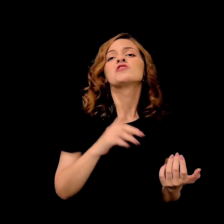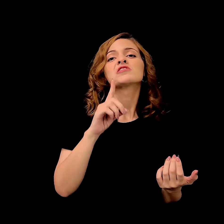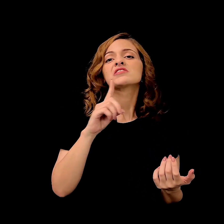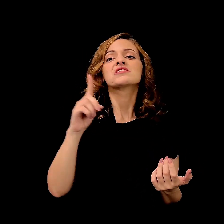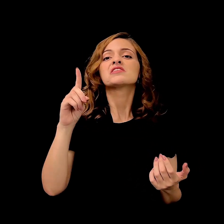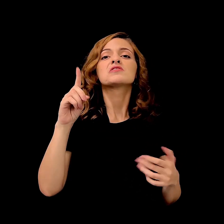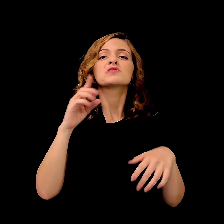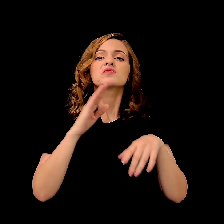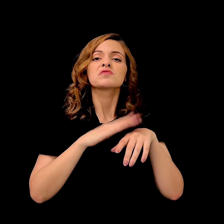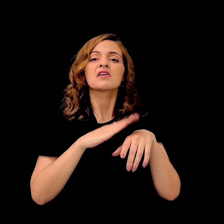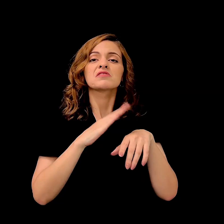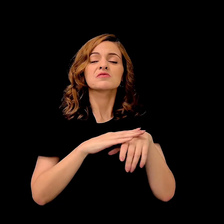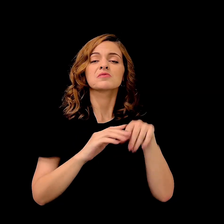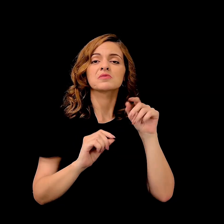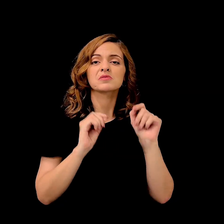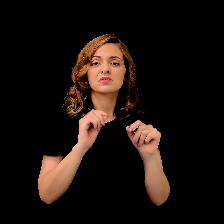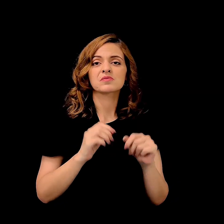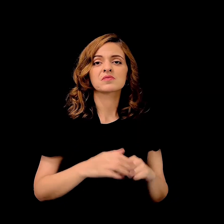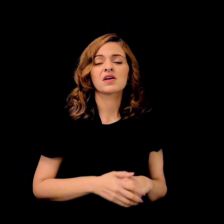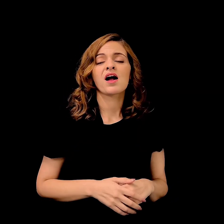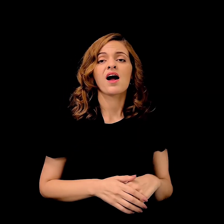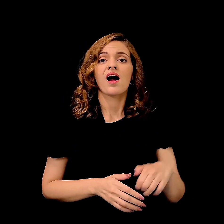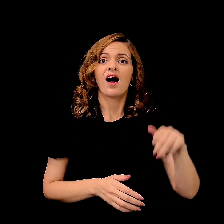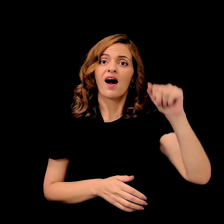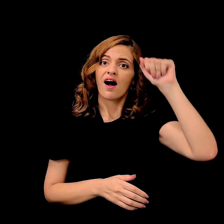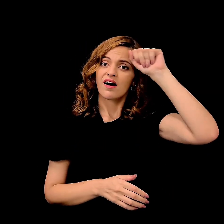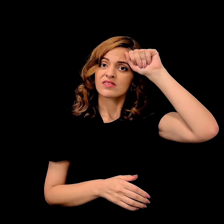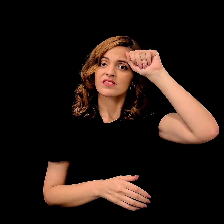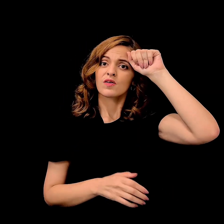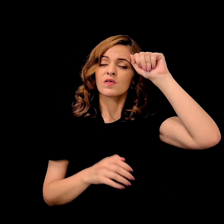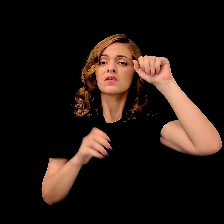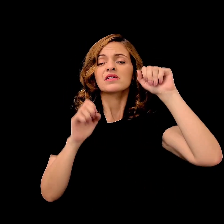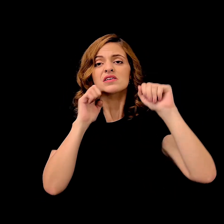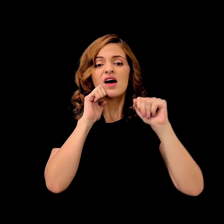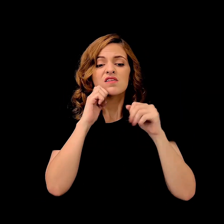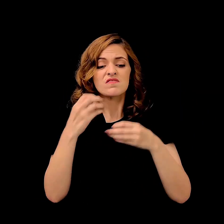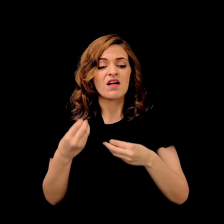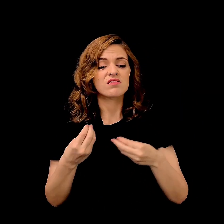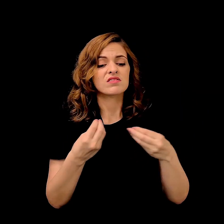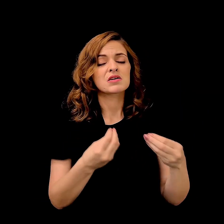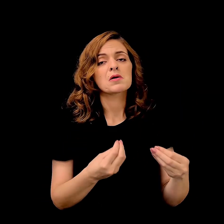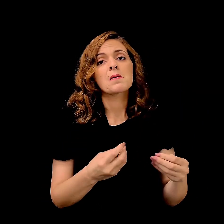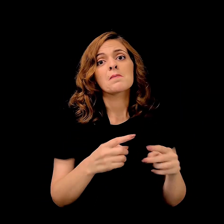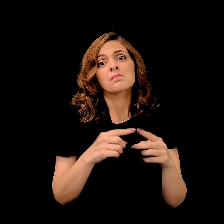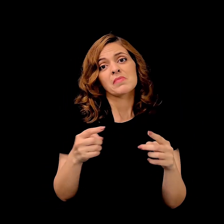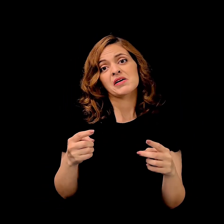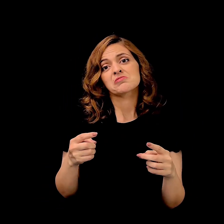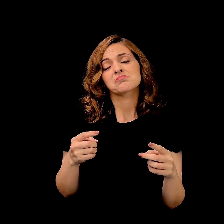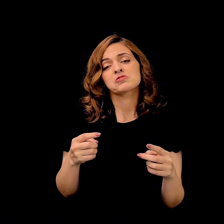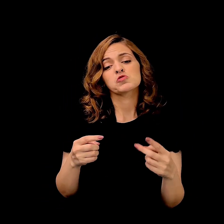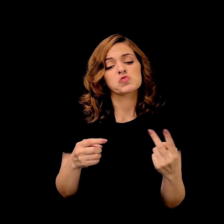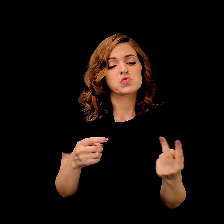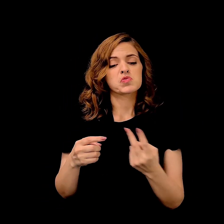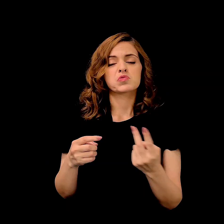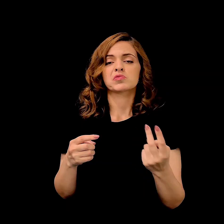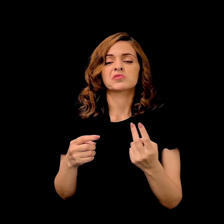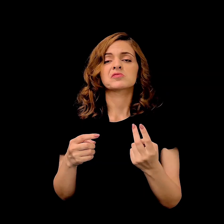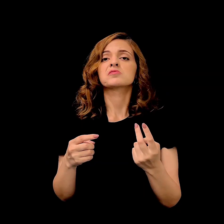mão de Adão e Eva, e eles de bandeja entregaram